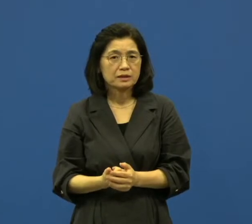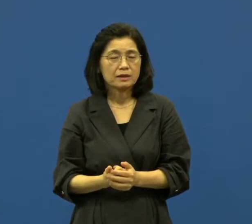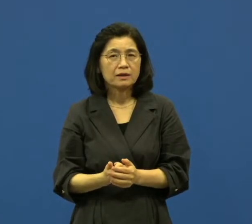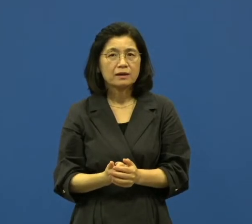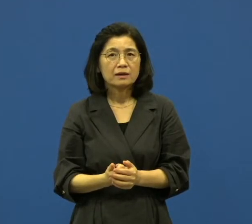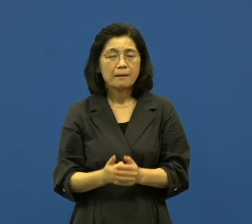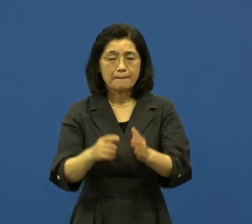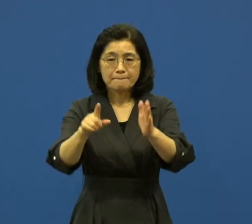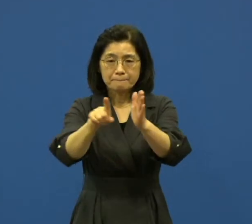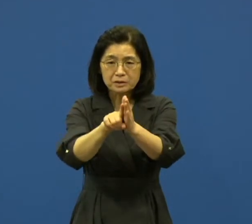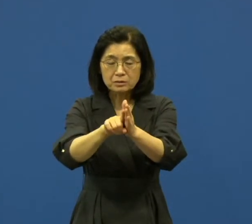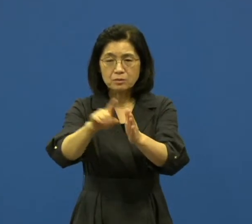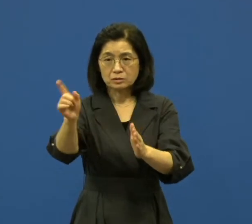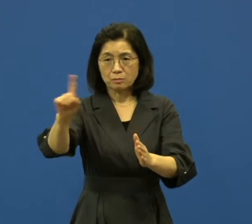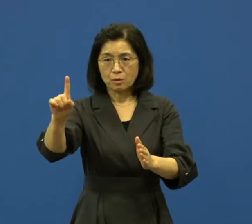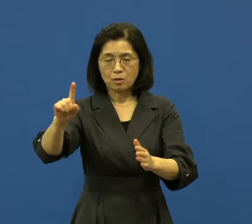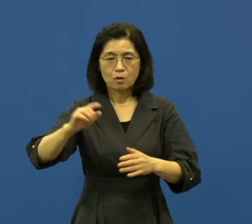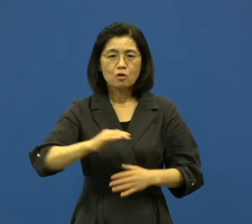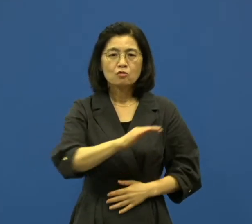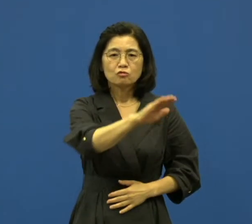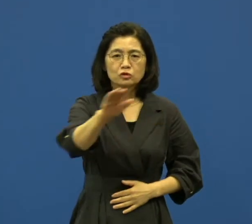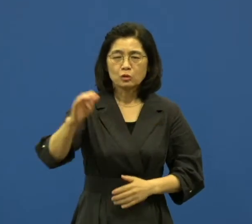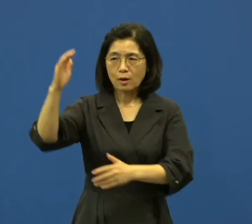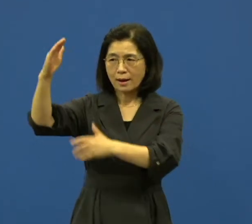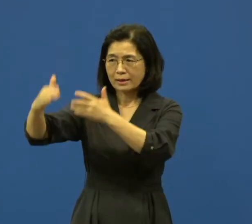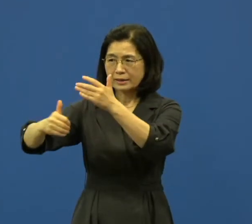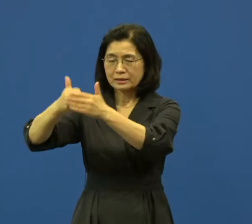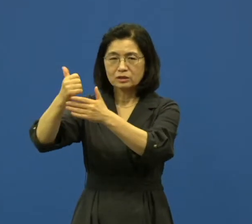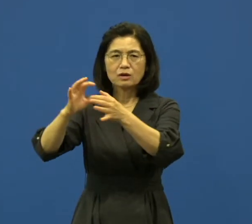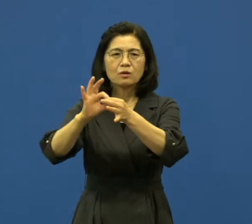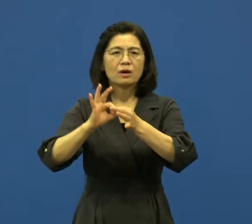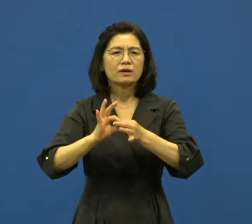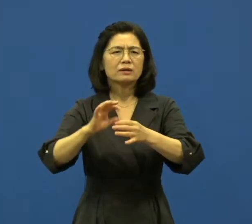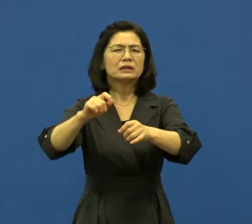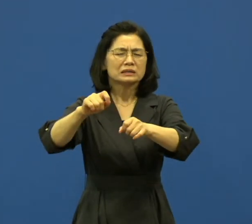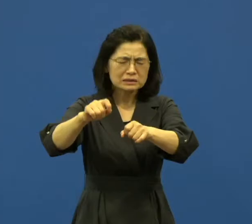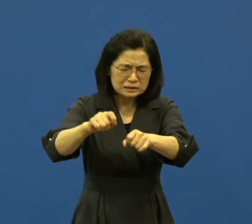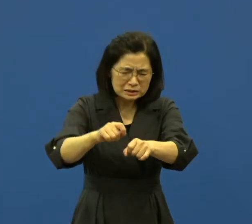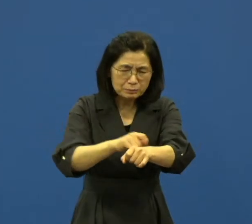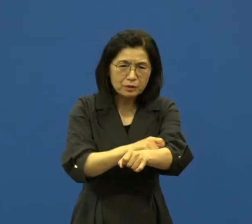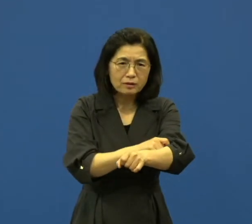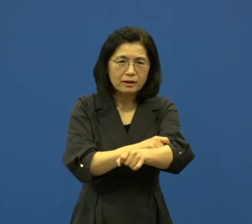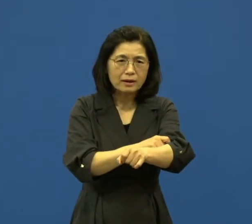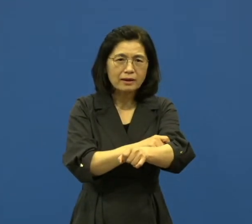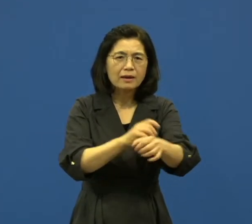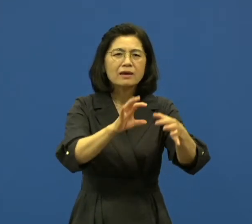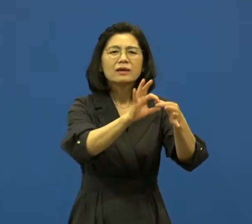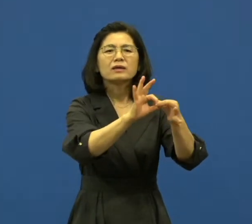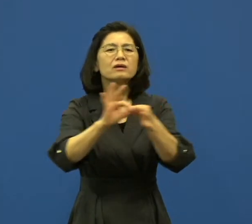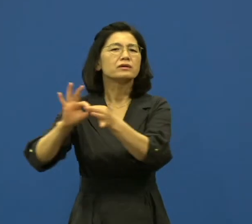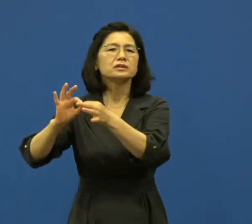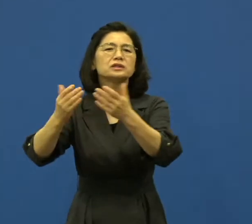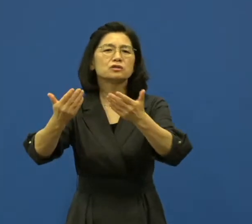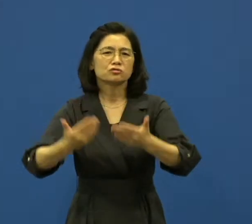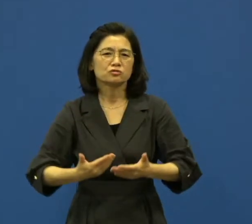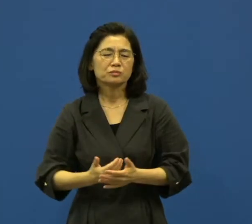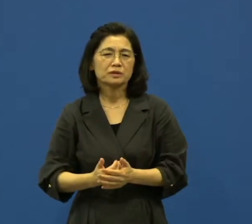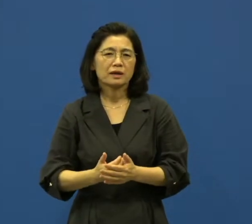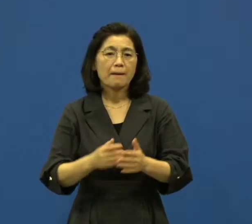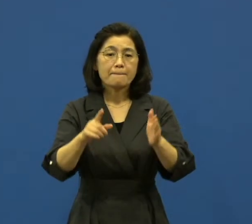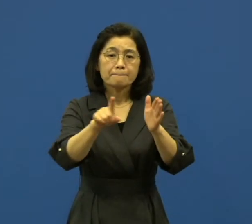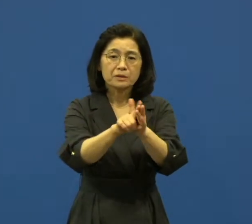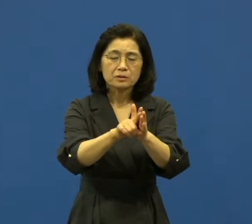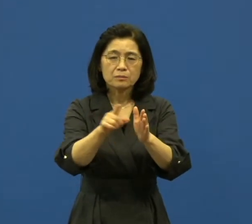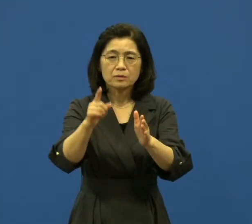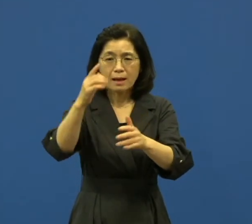믿음은 우리와 하나님과의 관계를 특별하게 만드는 것입니다. 믿음은 하나님을 의지하는 것입니다.